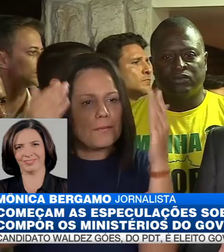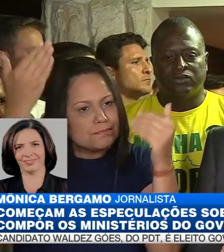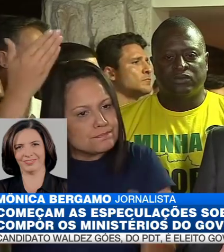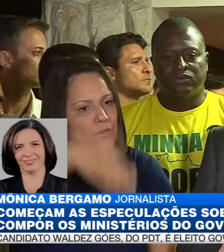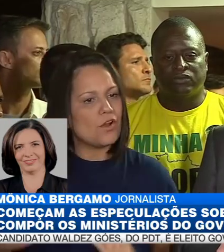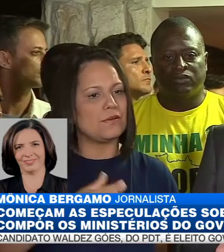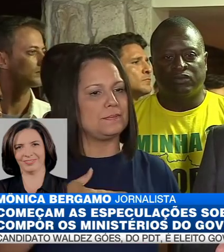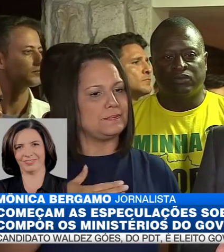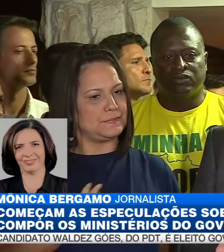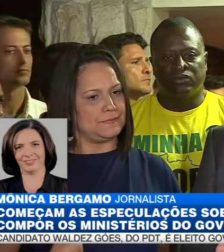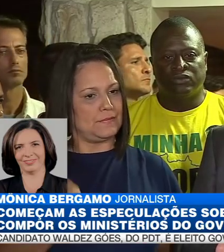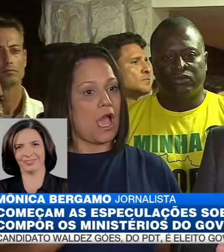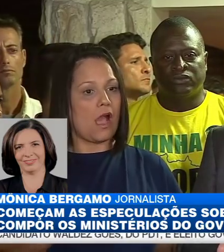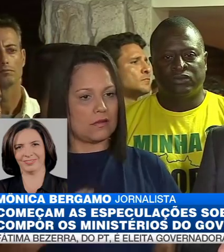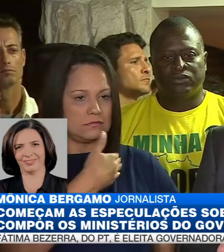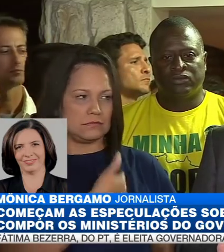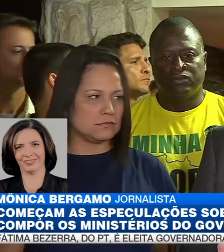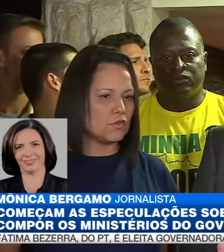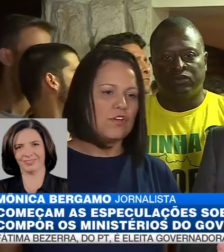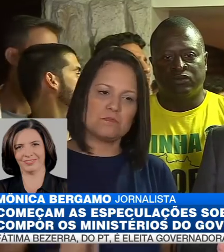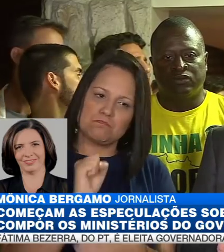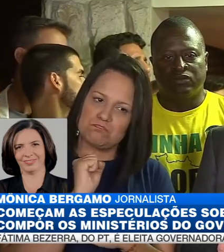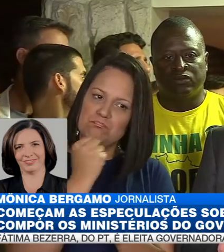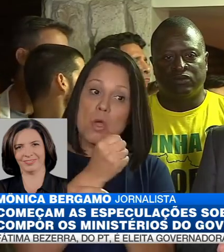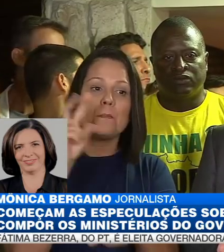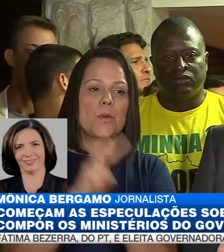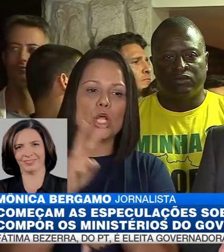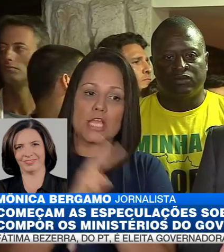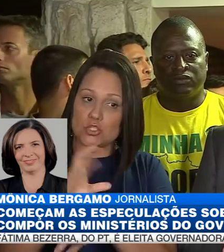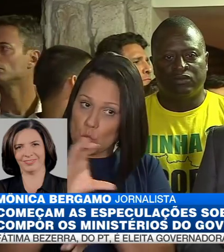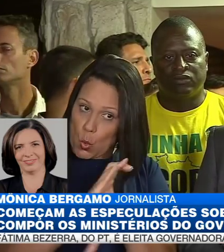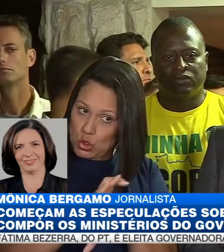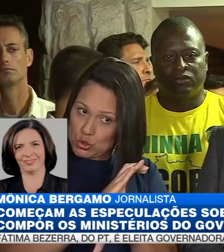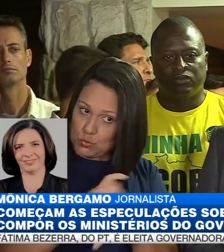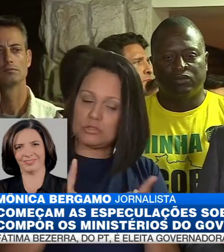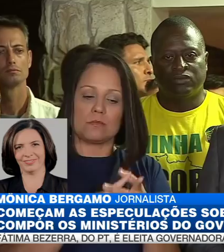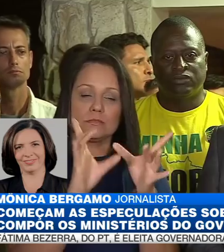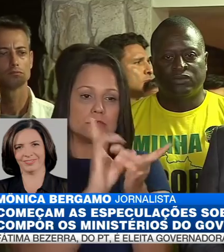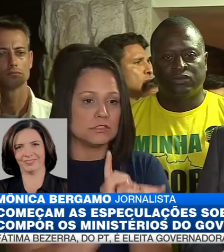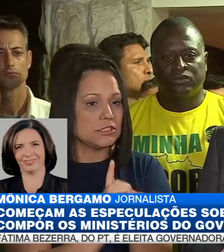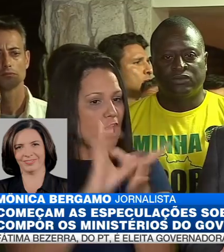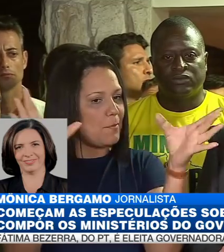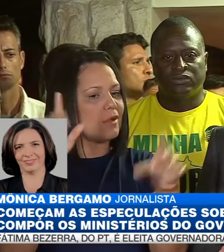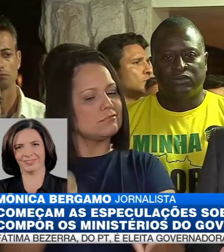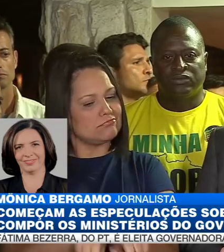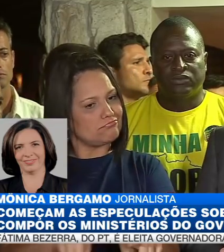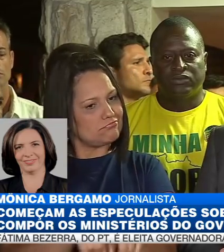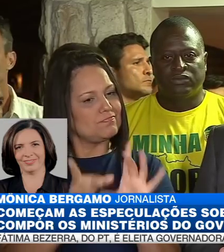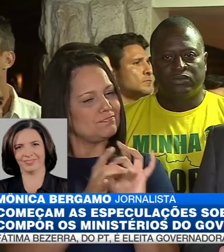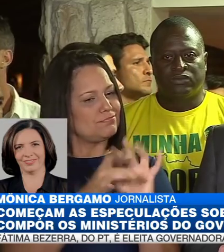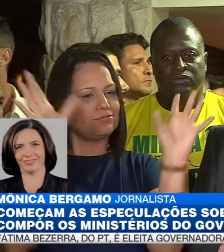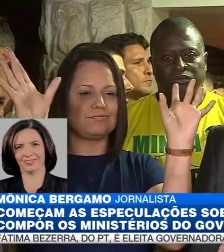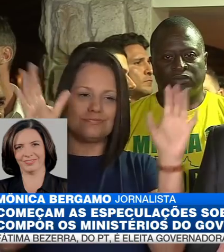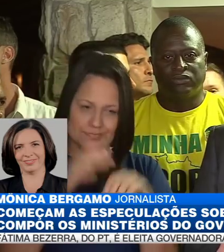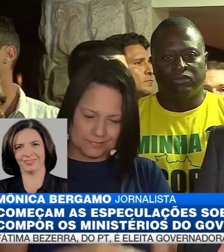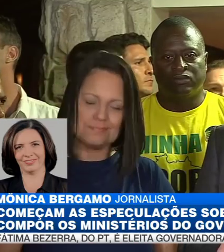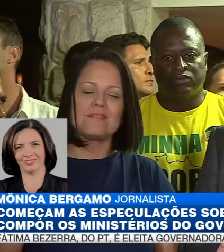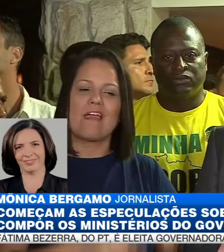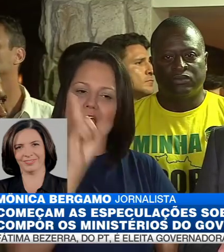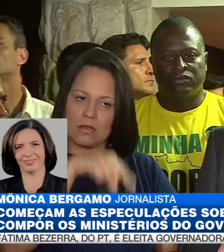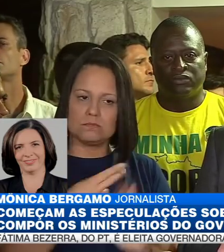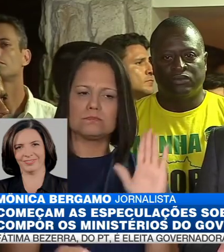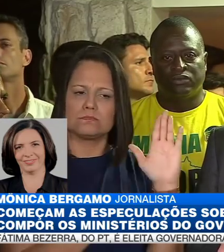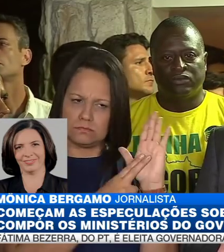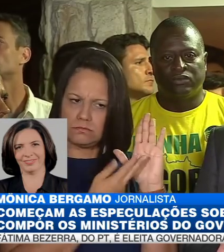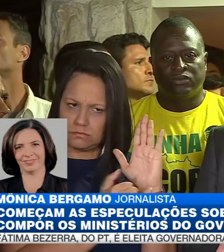para ocupar um cargo aí, um posto de ministro da Justiça, demissível a qualquer momento, sujeito a várias